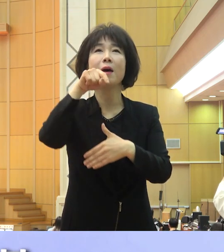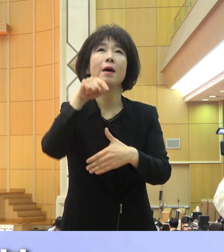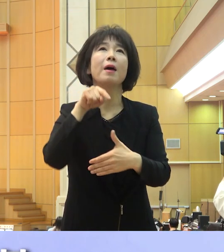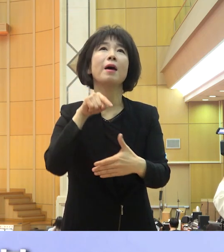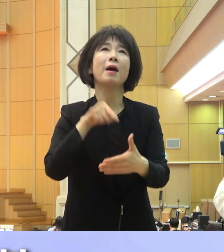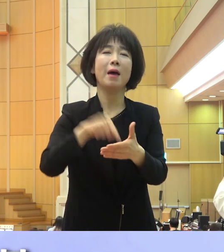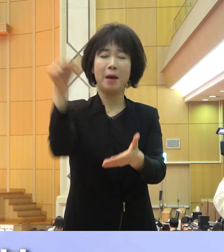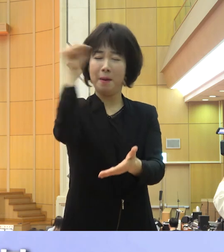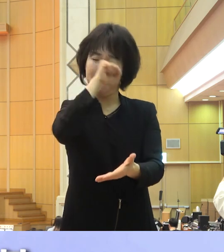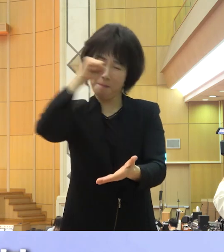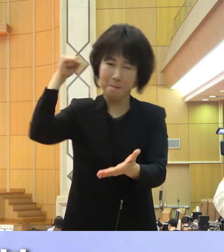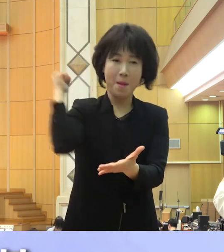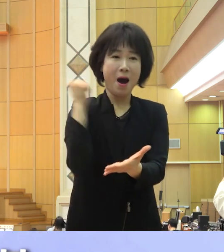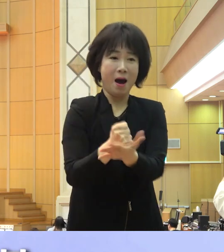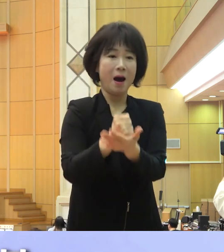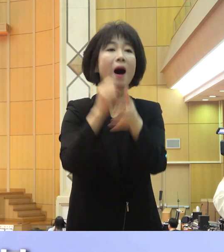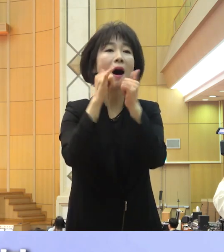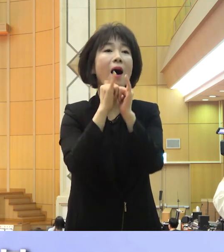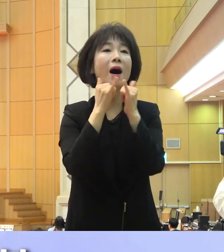마음에